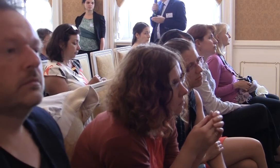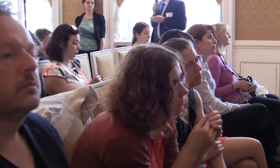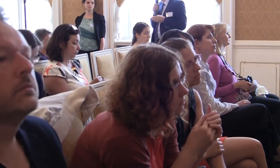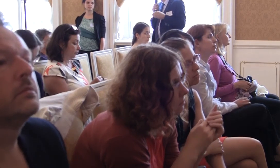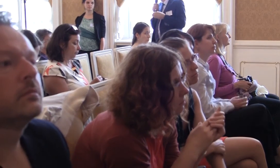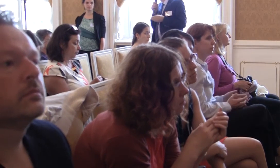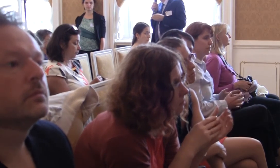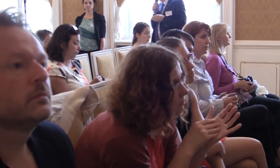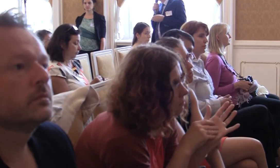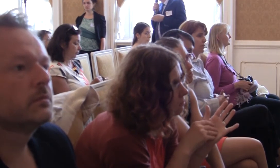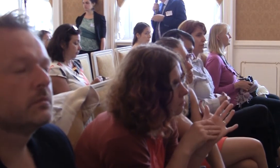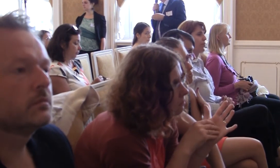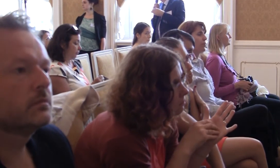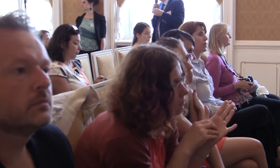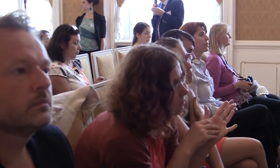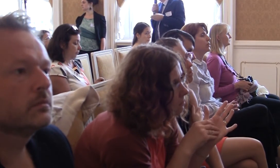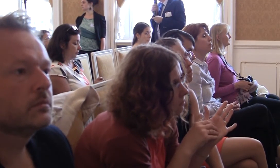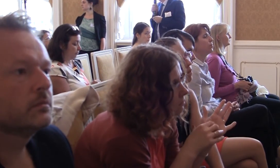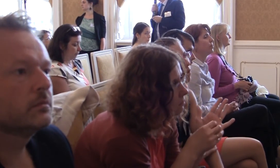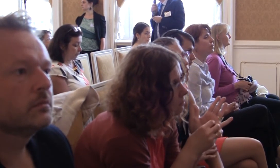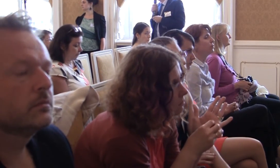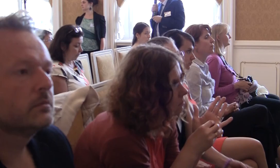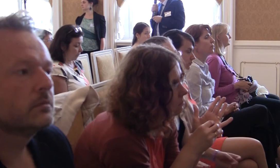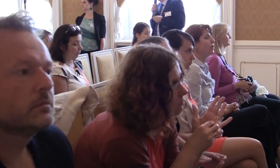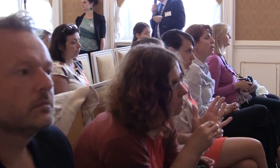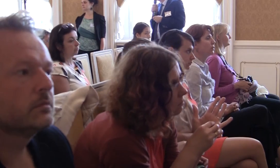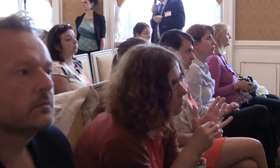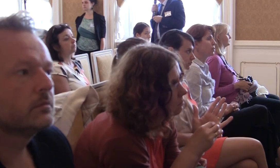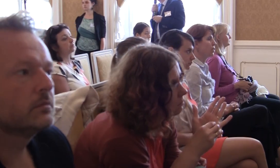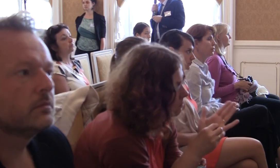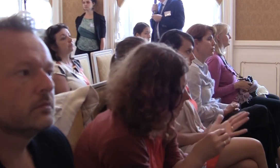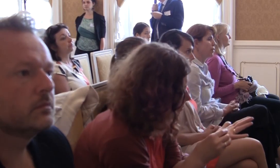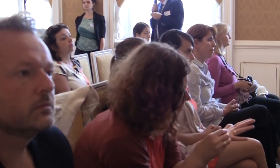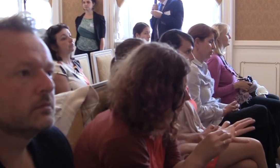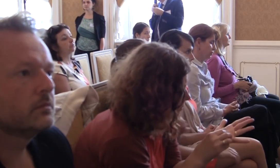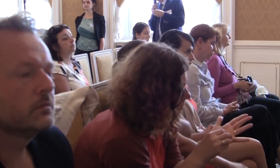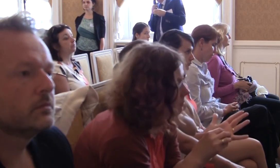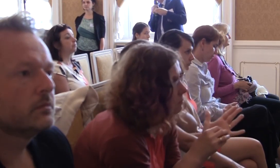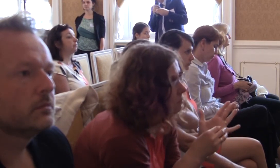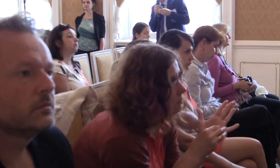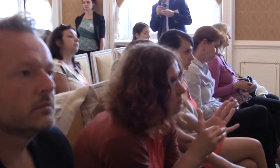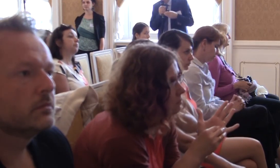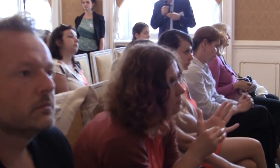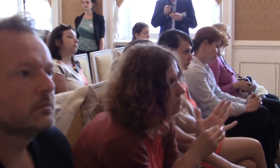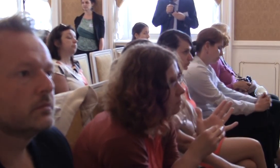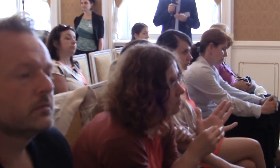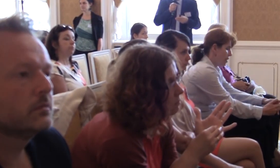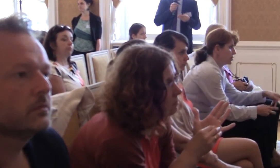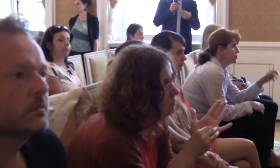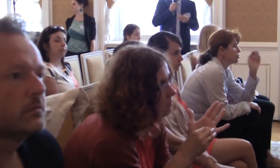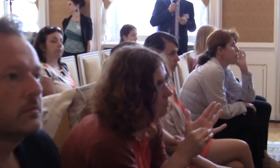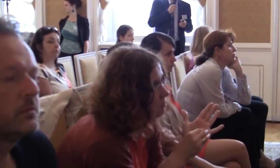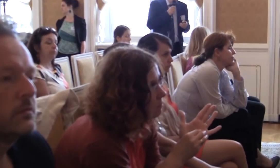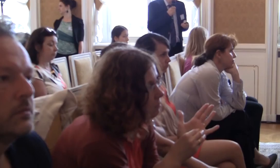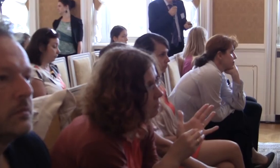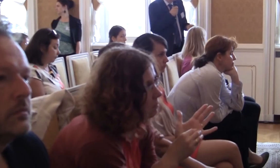ministerstvu podivných lidí vymyslel, aby poškodil českou učitelku, anebo to bude v podstatě